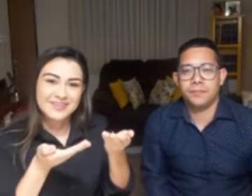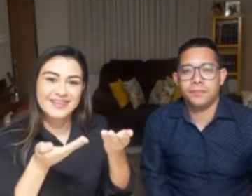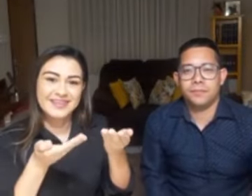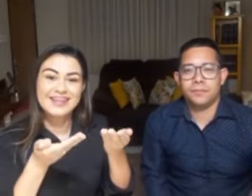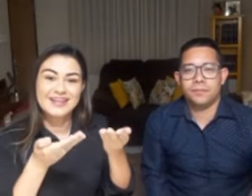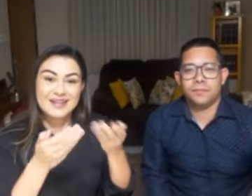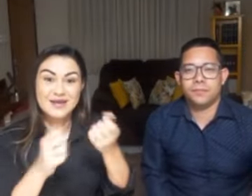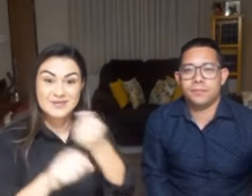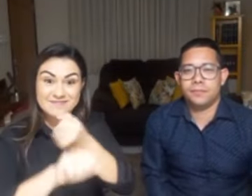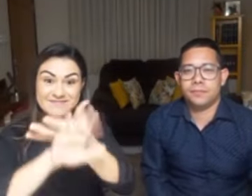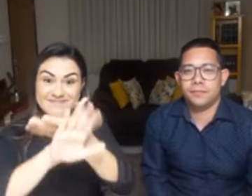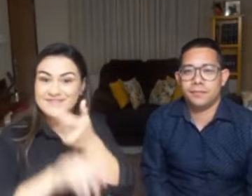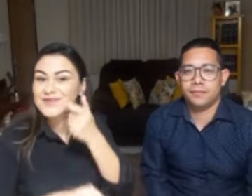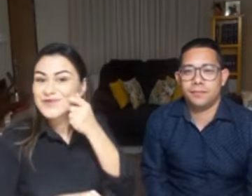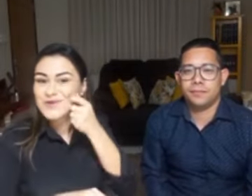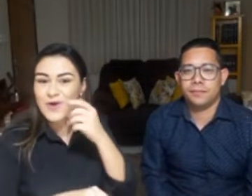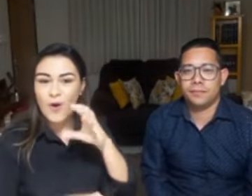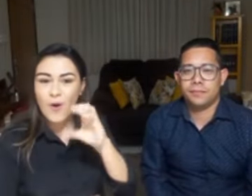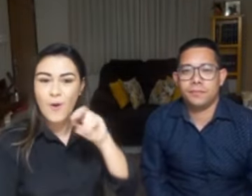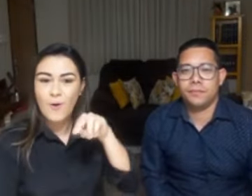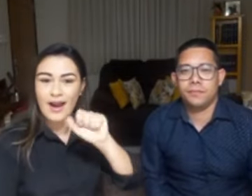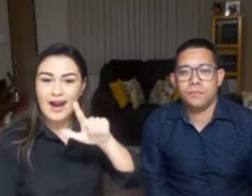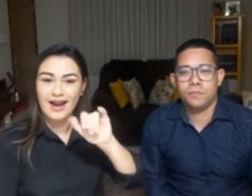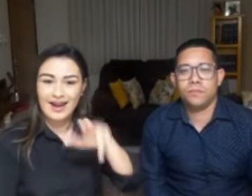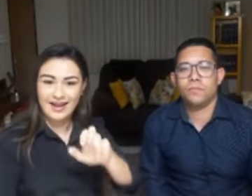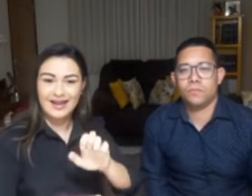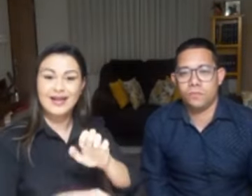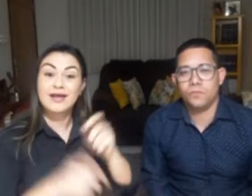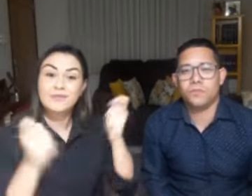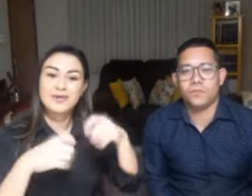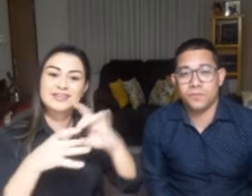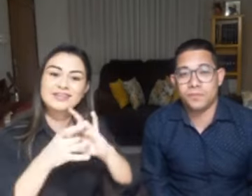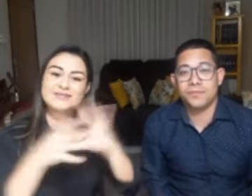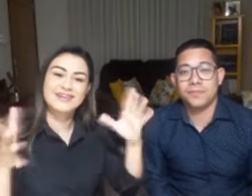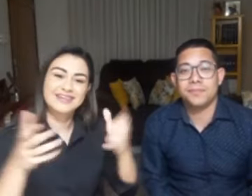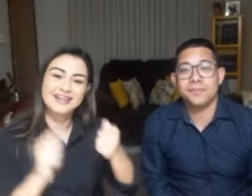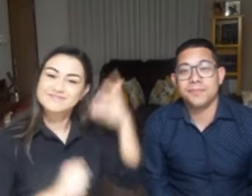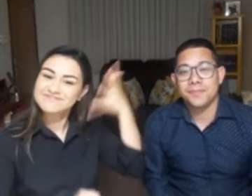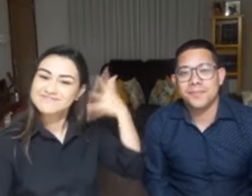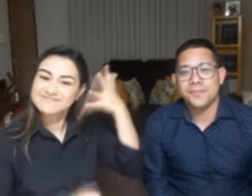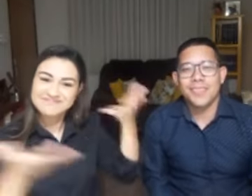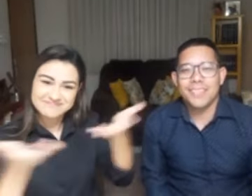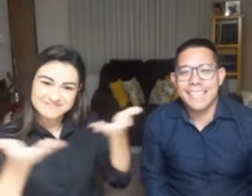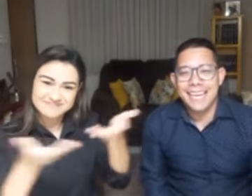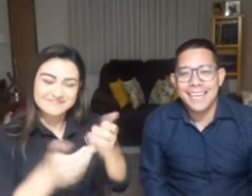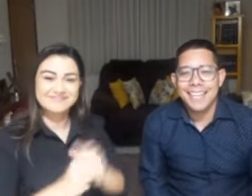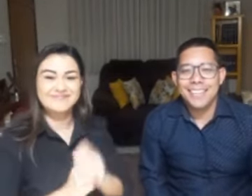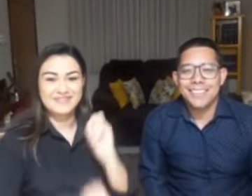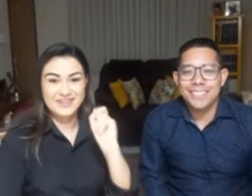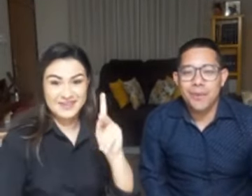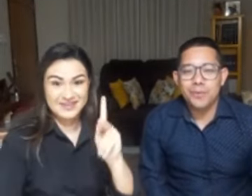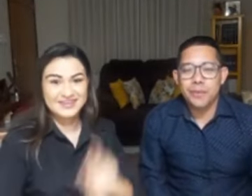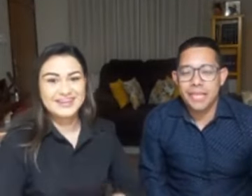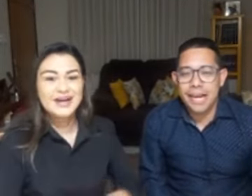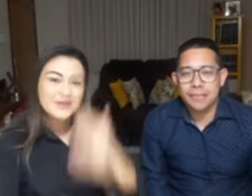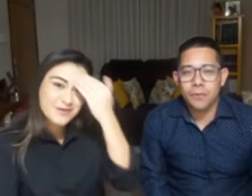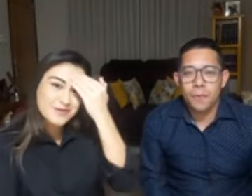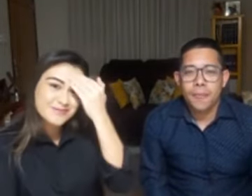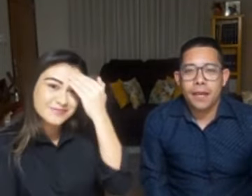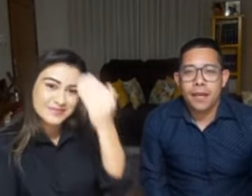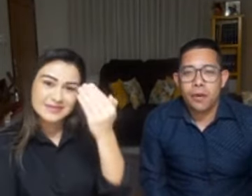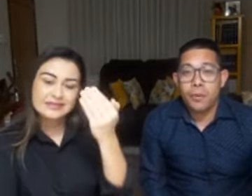e vocês, então, têm aí a liberdade de trazerem a fala de vocês. Ok, Osiel, muito